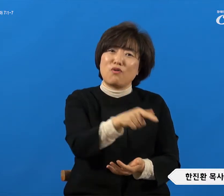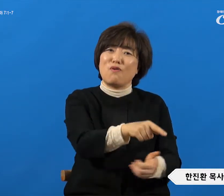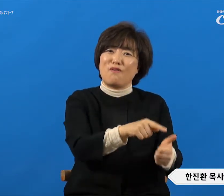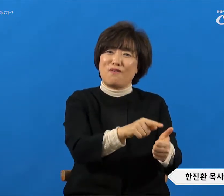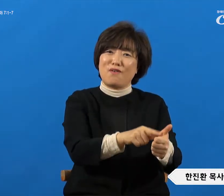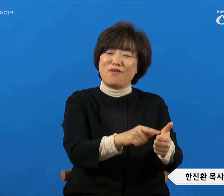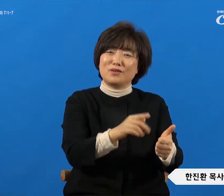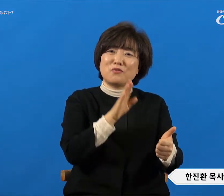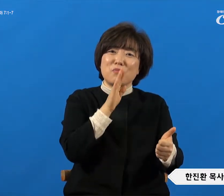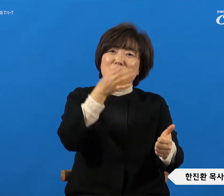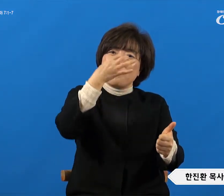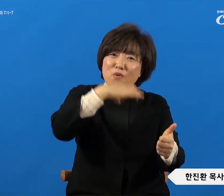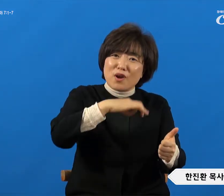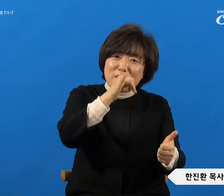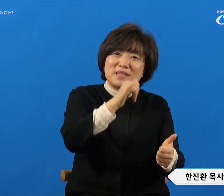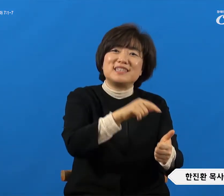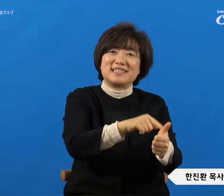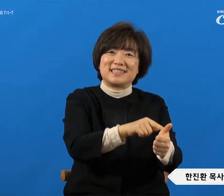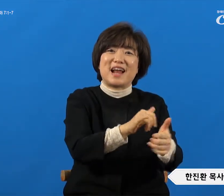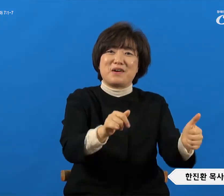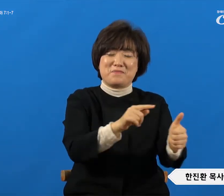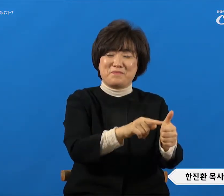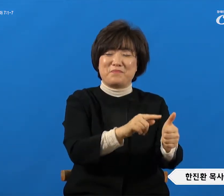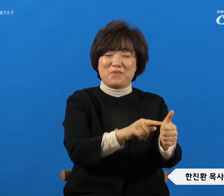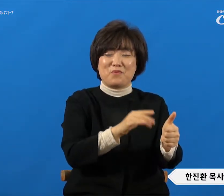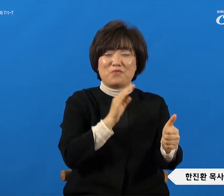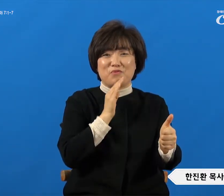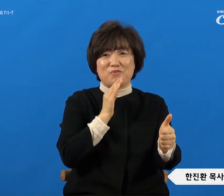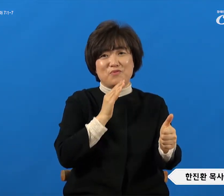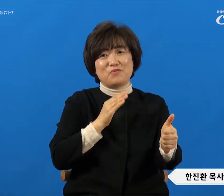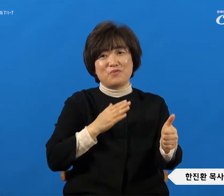보람 있는 삶인가, 참 가슴이 뜨거워졌습니다.